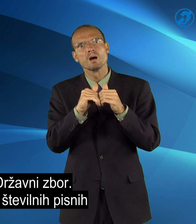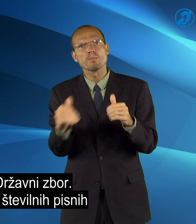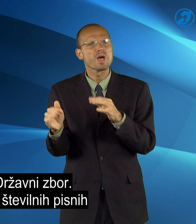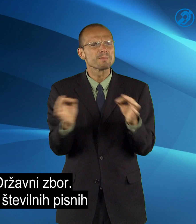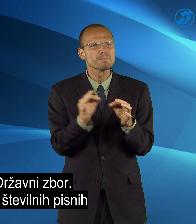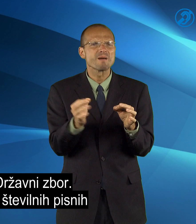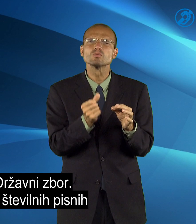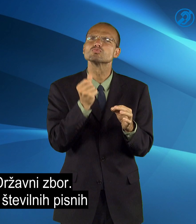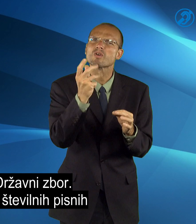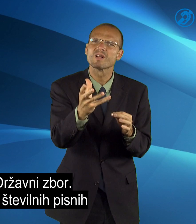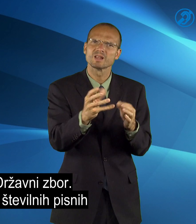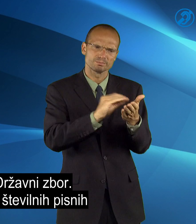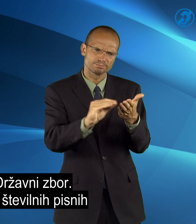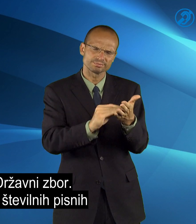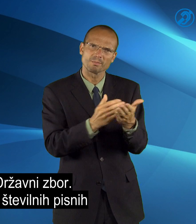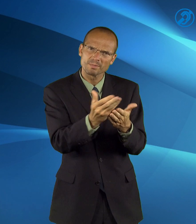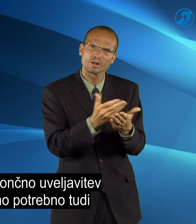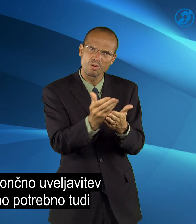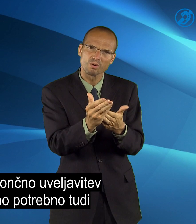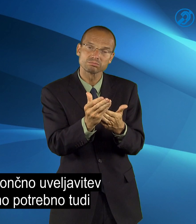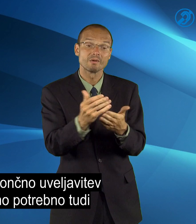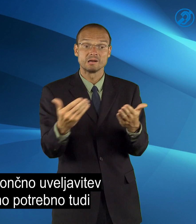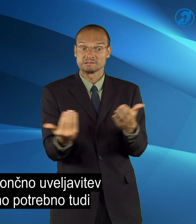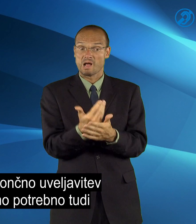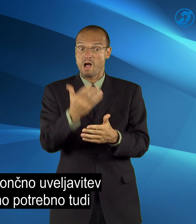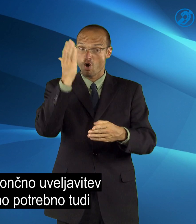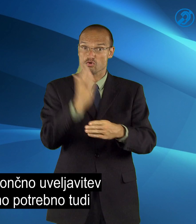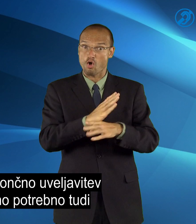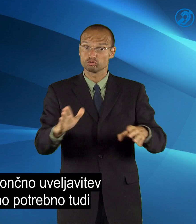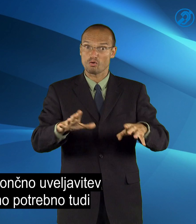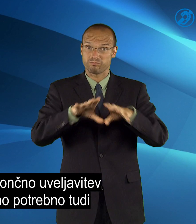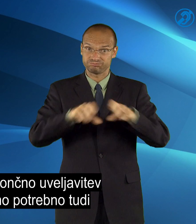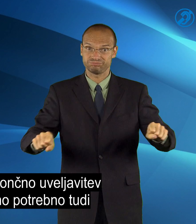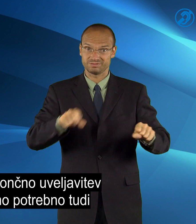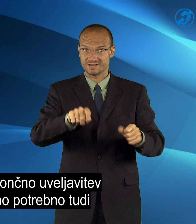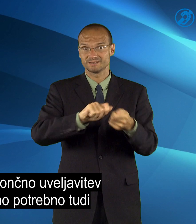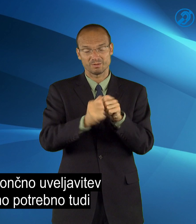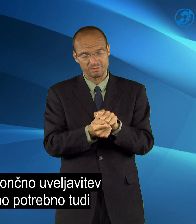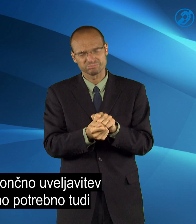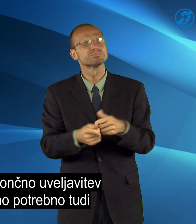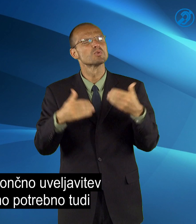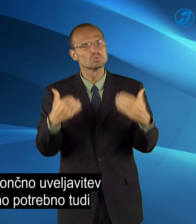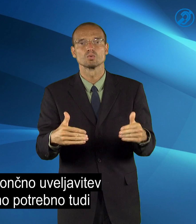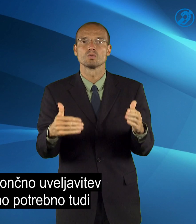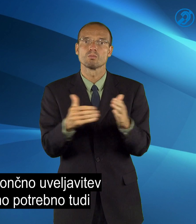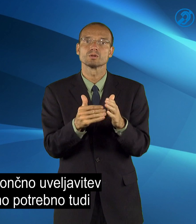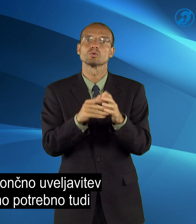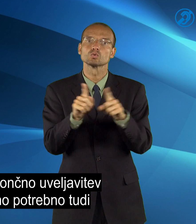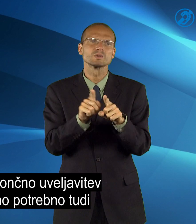Poleg priprave številnih pisnih predlogov je za končno uveljavitev sprememb nujno potrebno tudi prepričevanje in